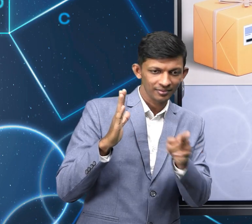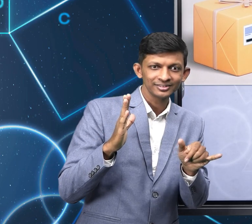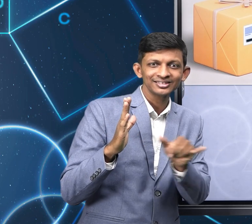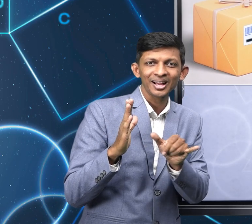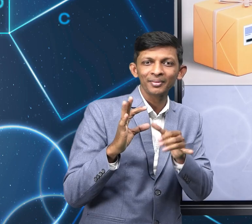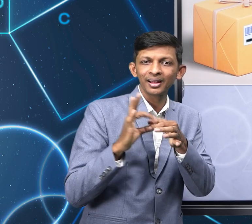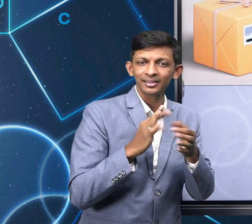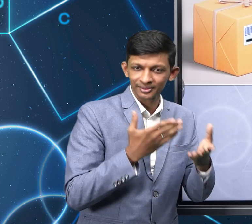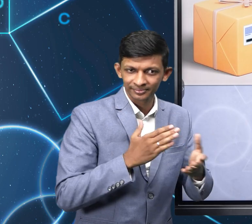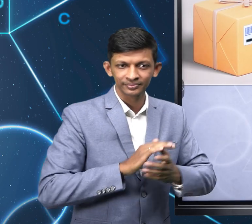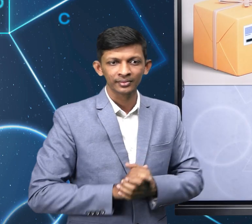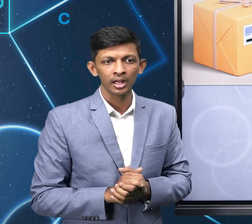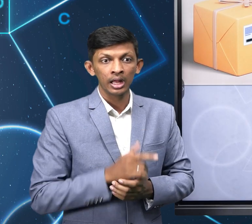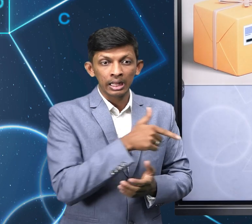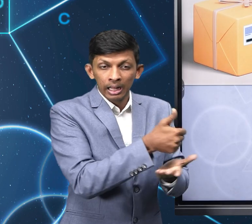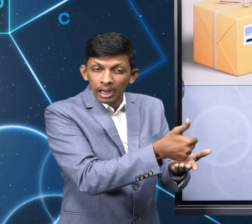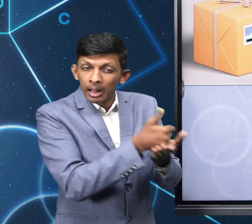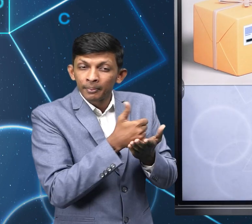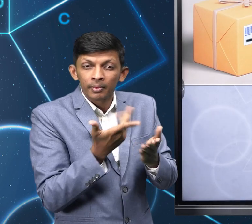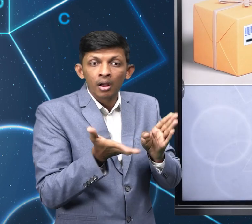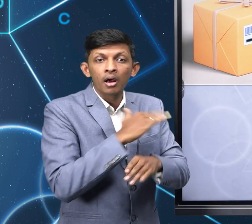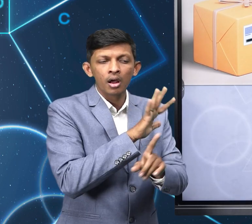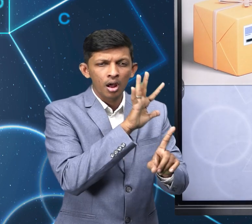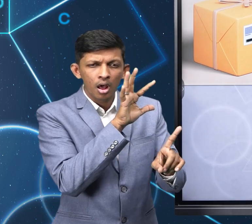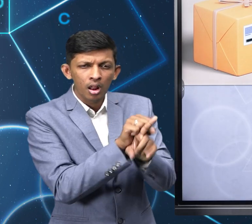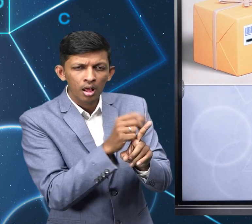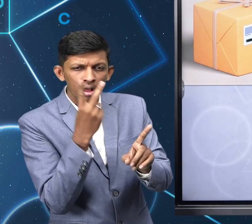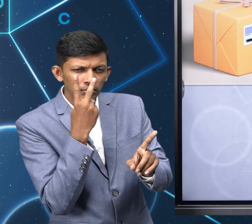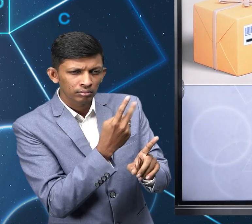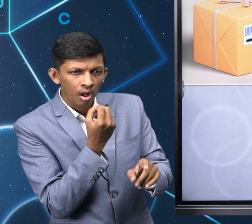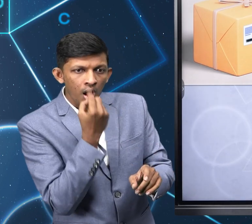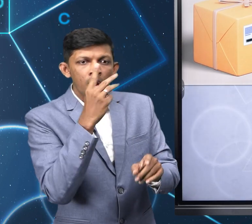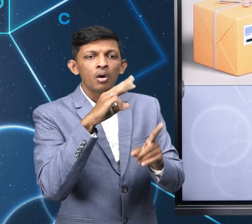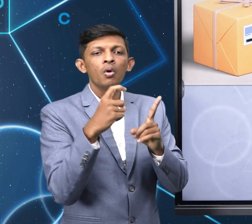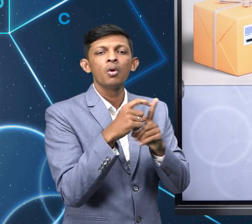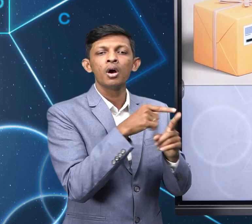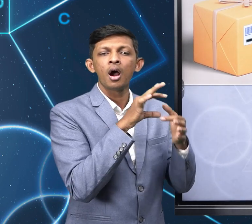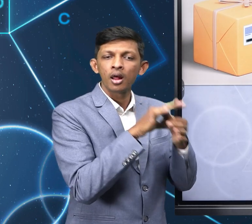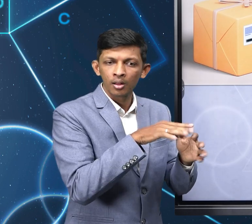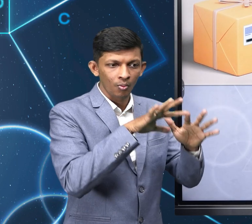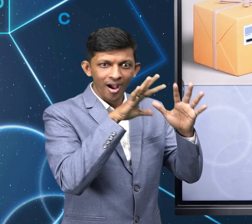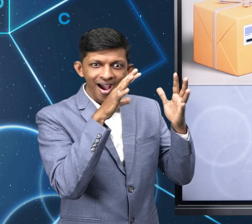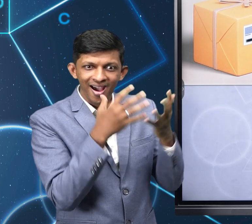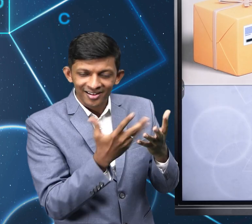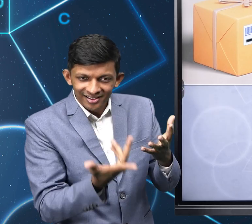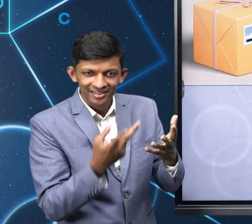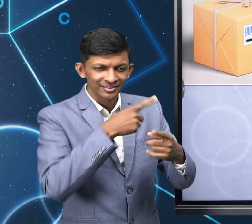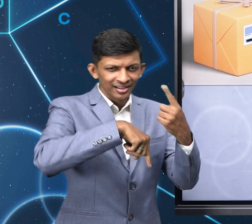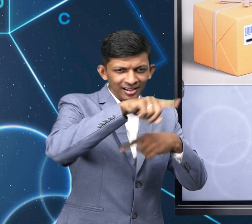हे आपल्याला आपल्या सभोवतालच्या जगातील 3D आकार सहजपणे ओळखण्यास आणि समजून घेण्यास